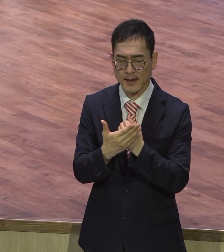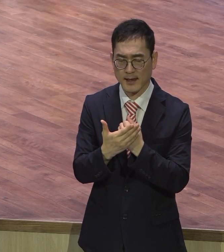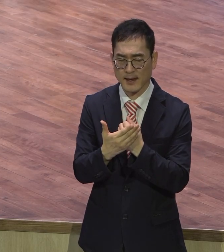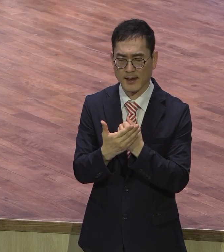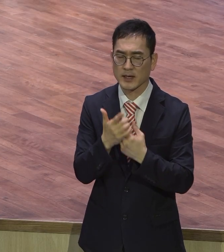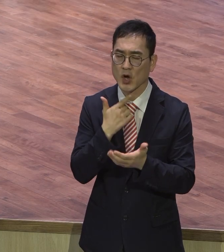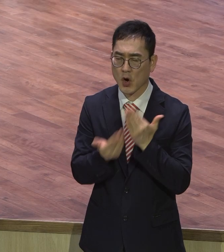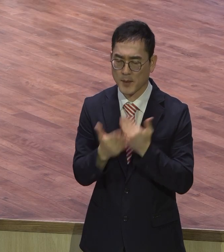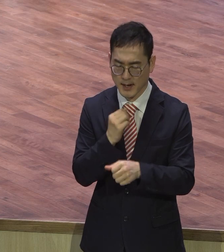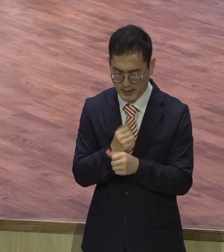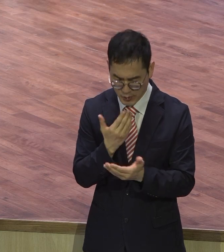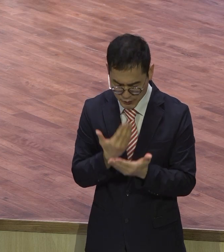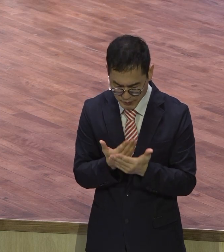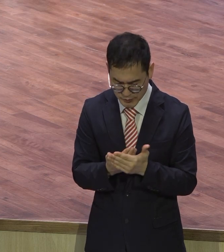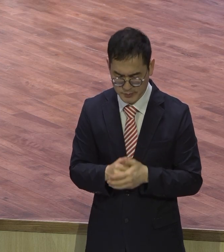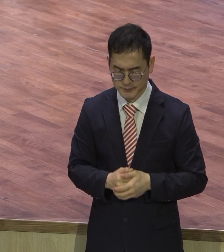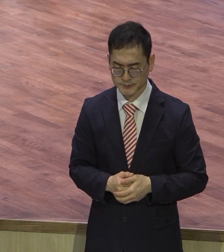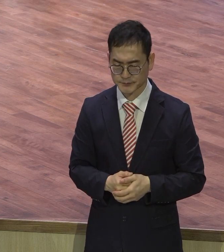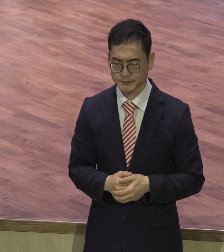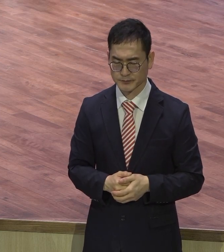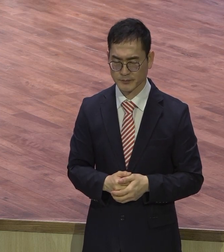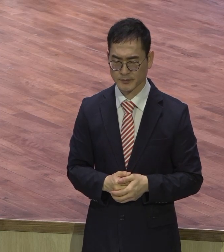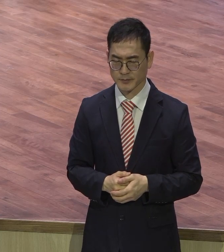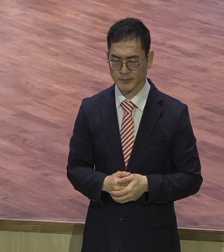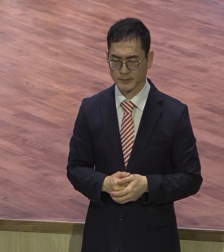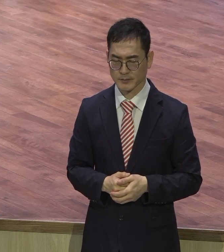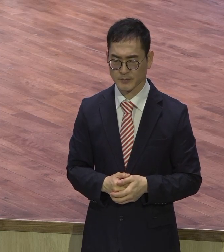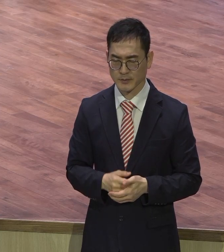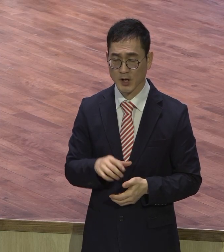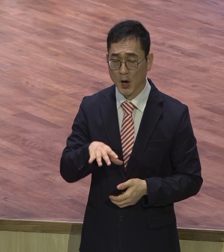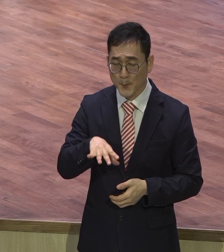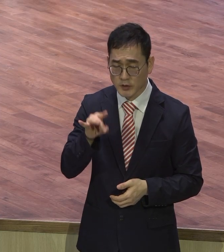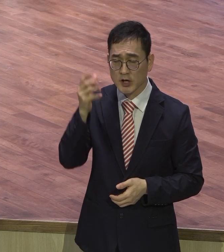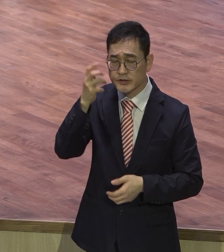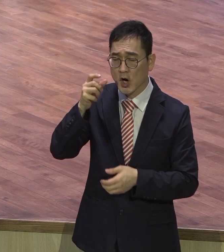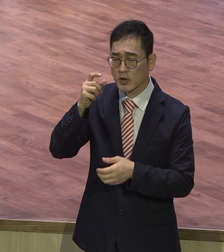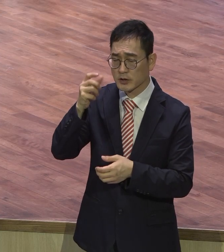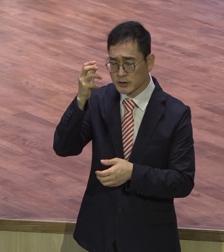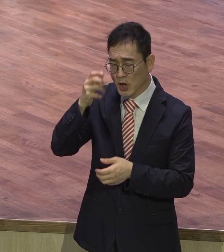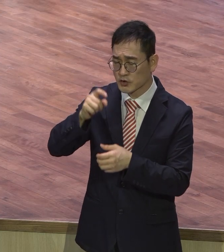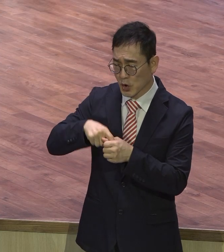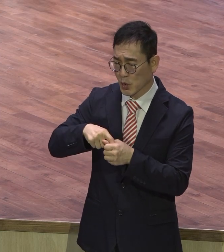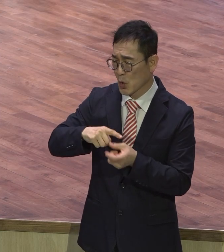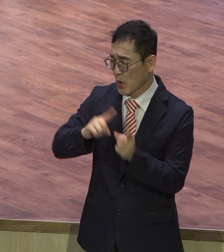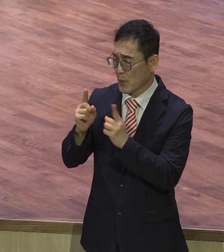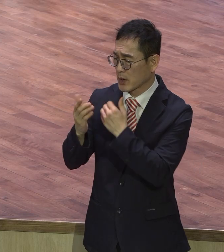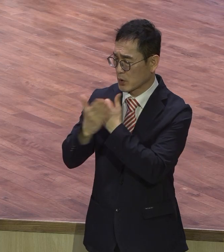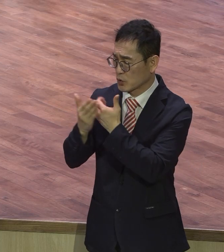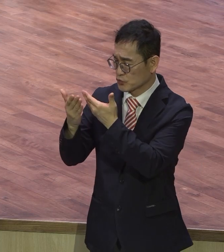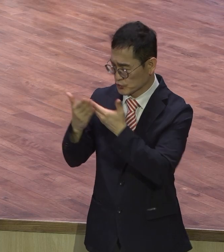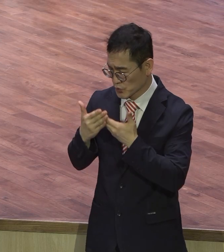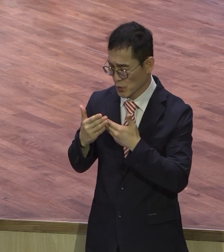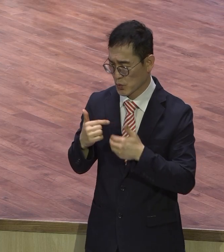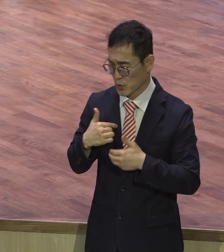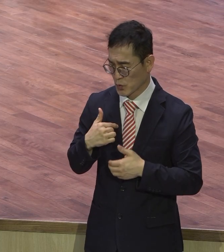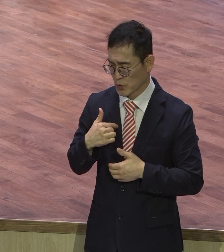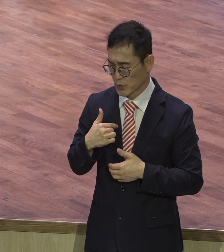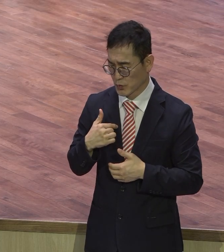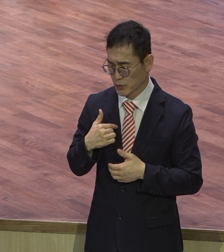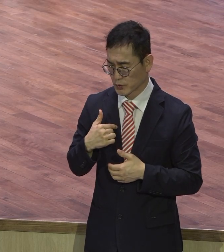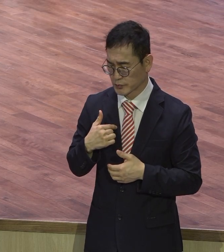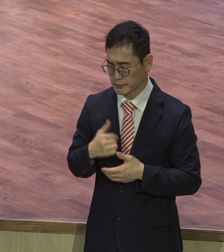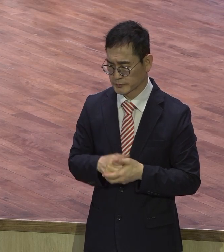주옵소서 먼저는 우리 하나님께서 성령으로 우리 모든 영혼가족들을 회복시여 주옵시고 참으로 지금